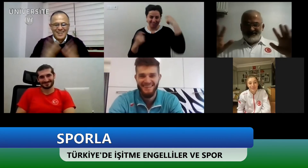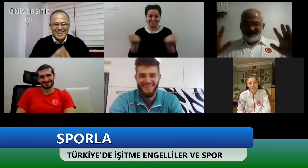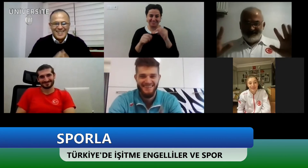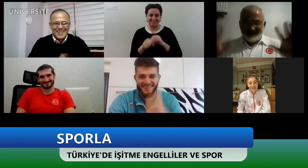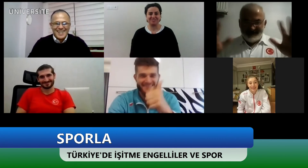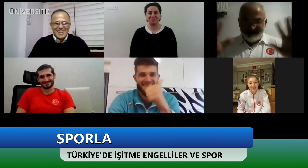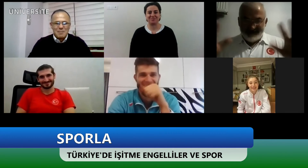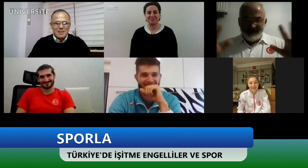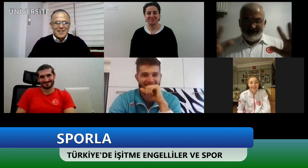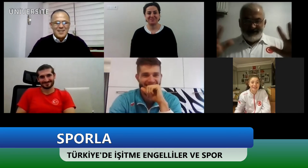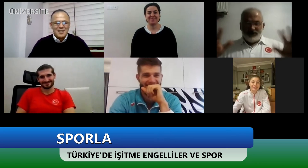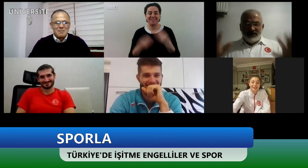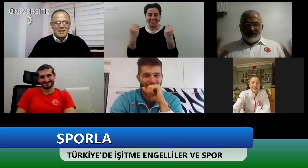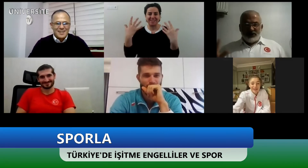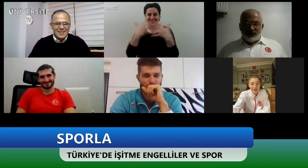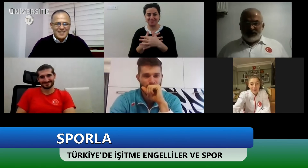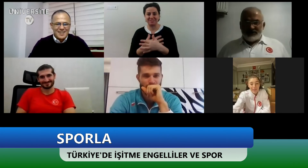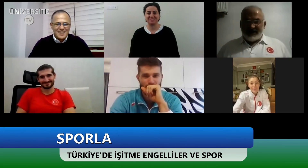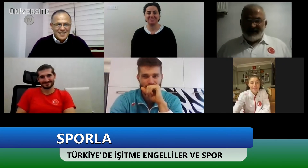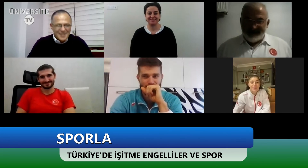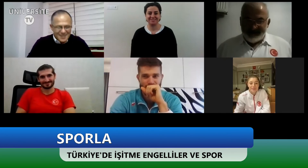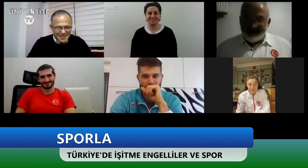dolayı. Hepinize iyi akşamlar.